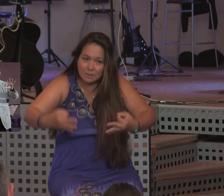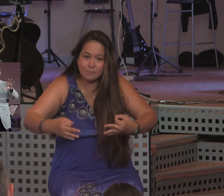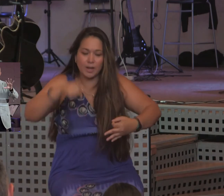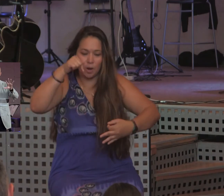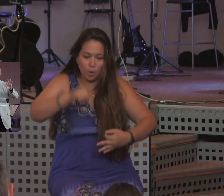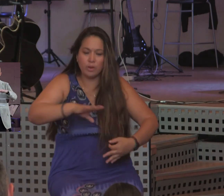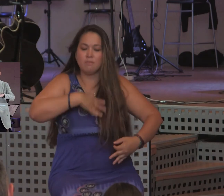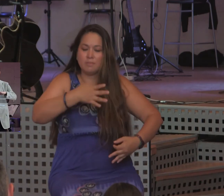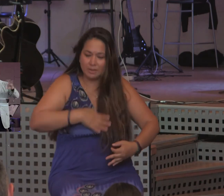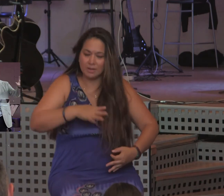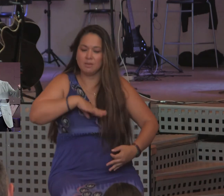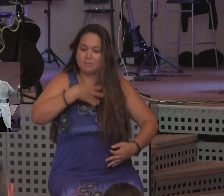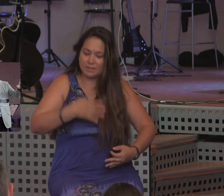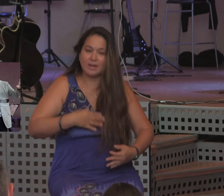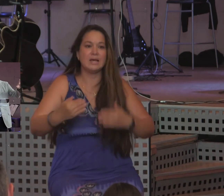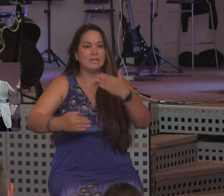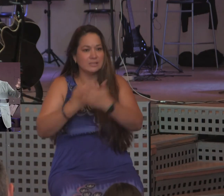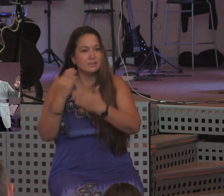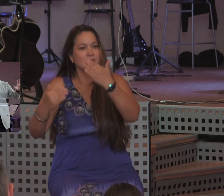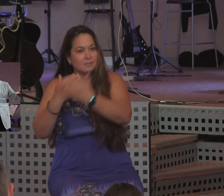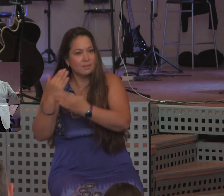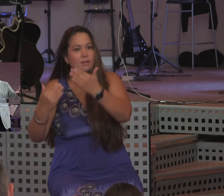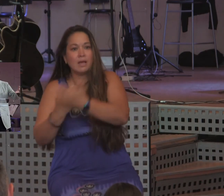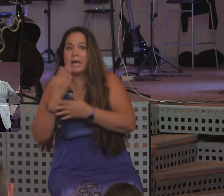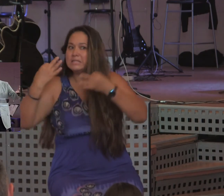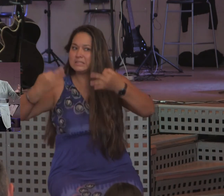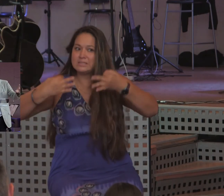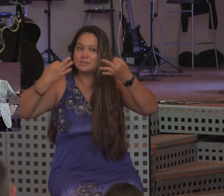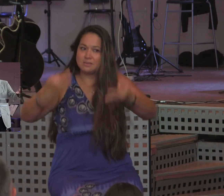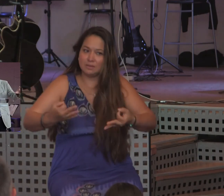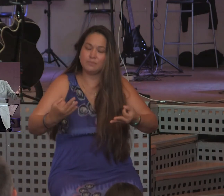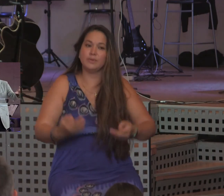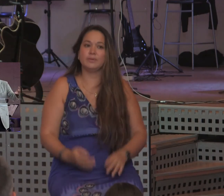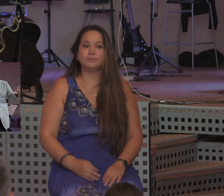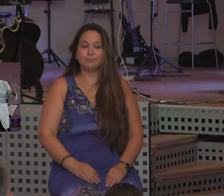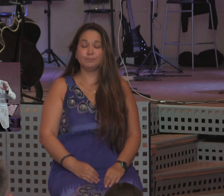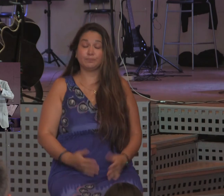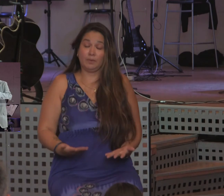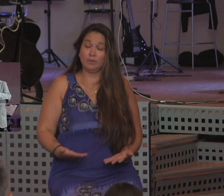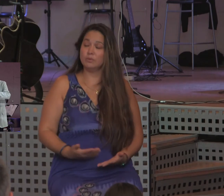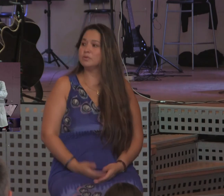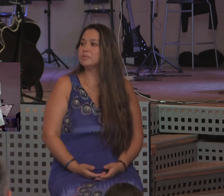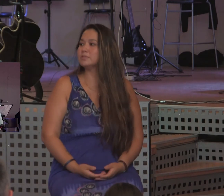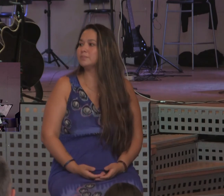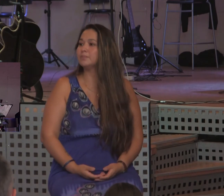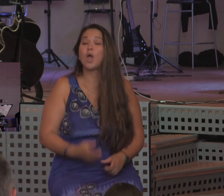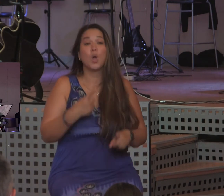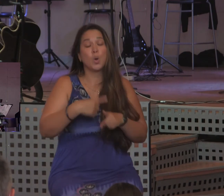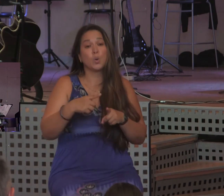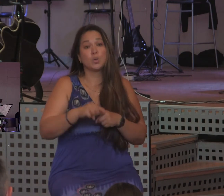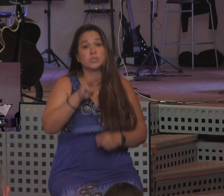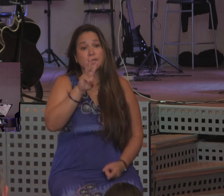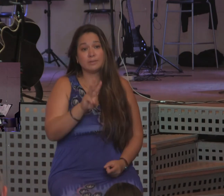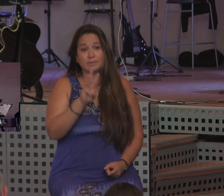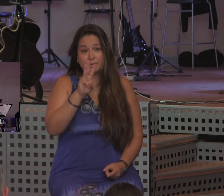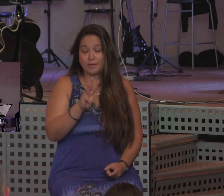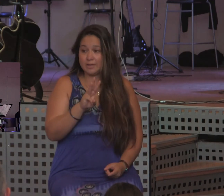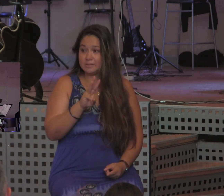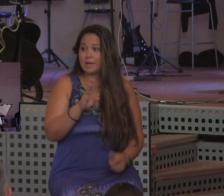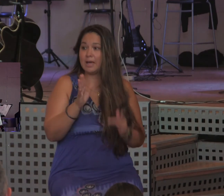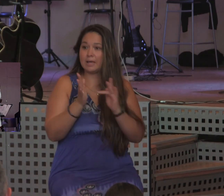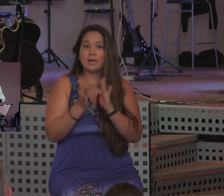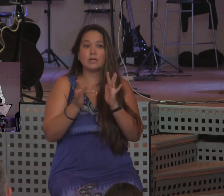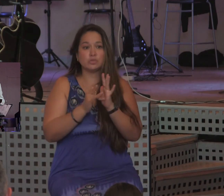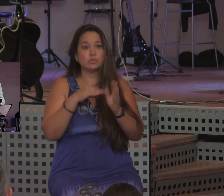Separemos en esa relación 3 cosas que dice de nosotros como ovejas y 3 cosas que hace